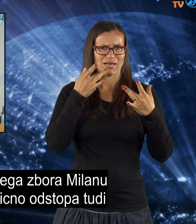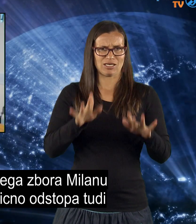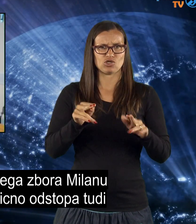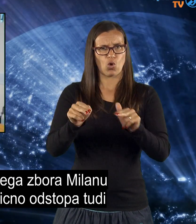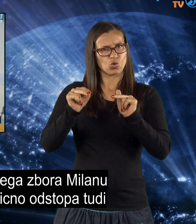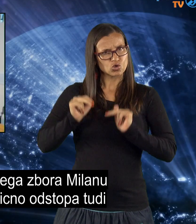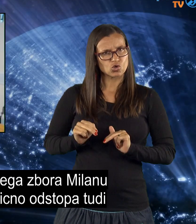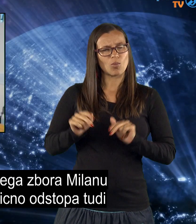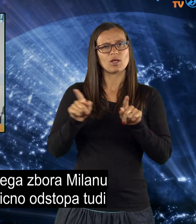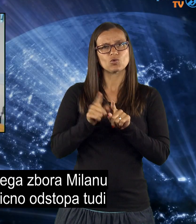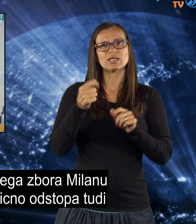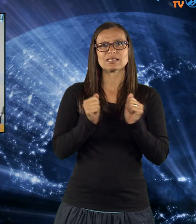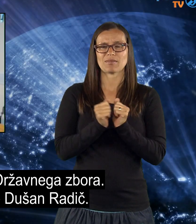poslanke državnega zbora.